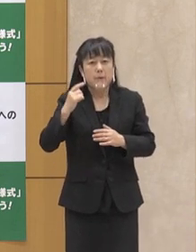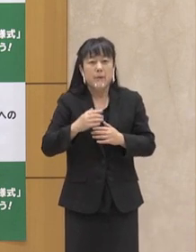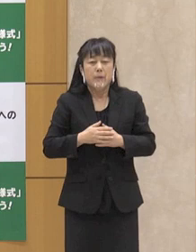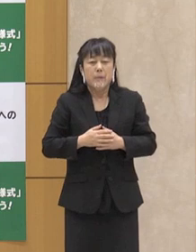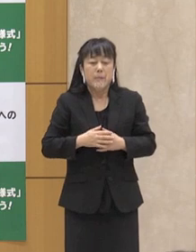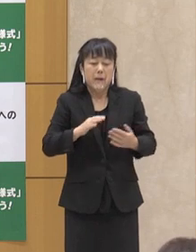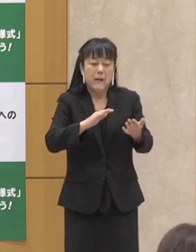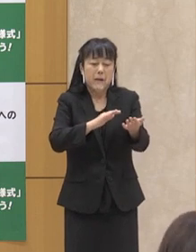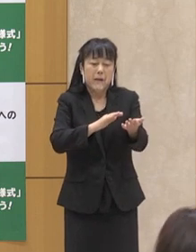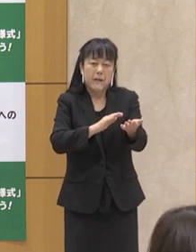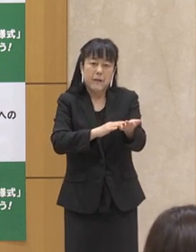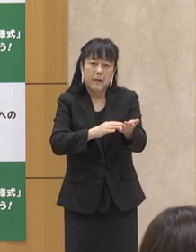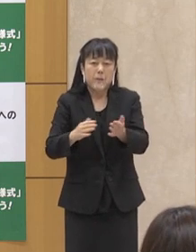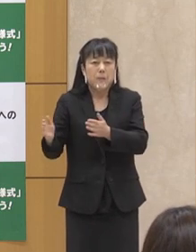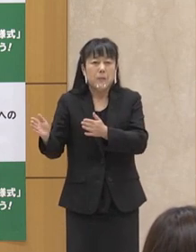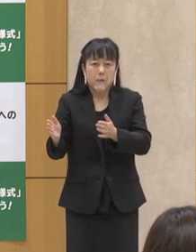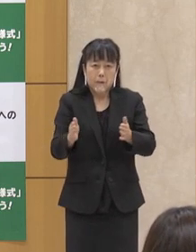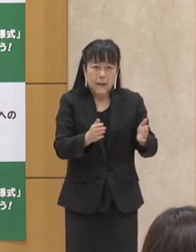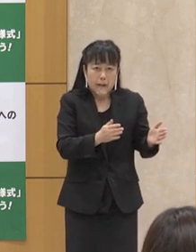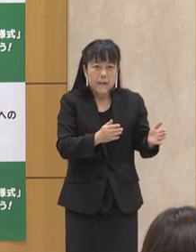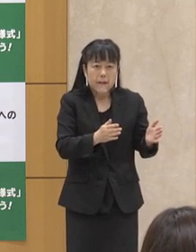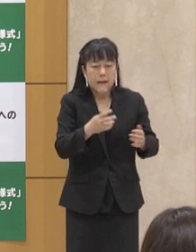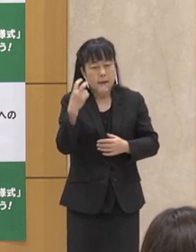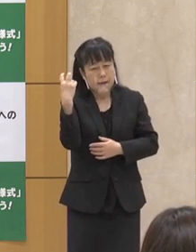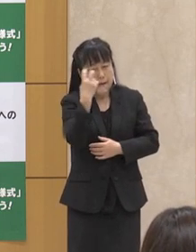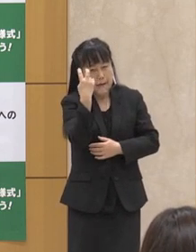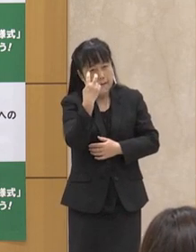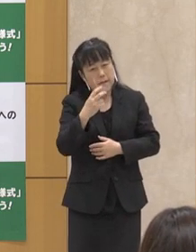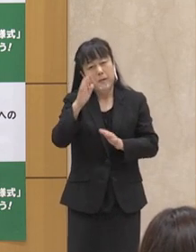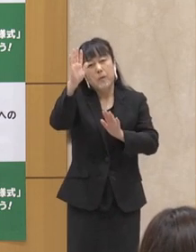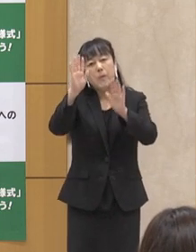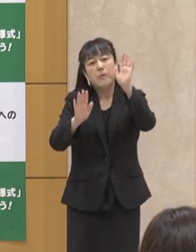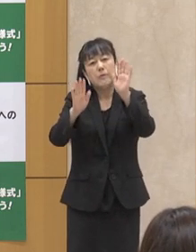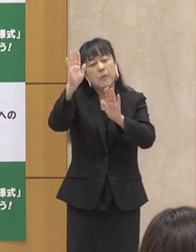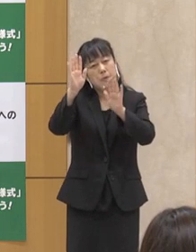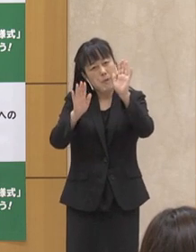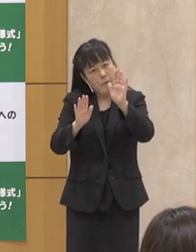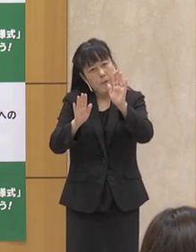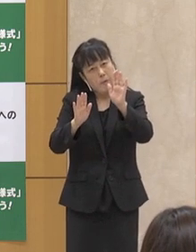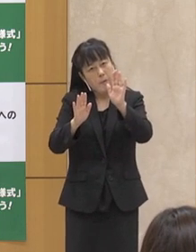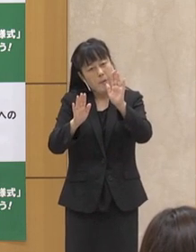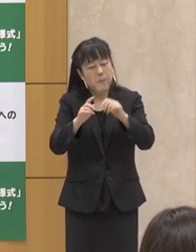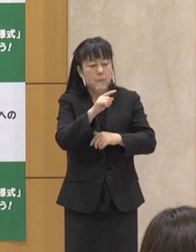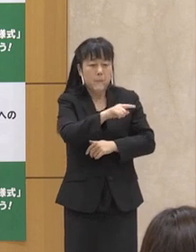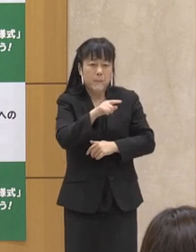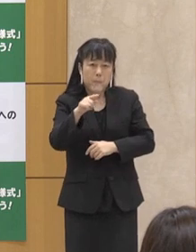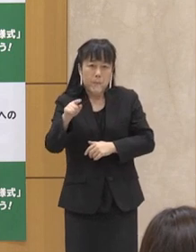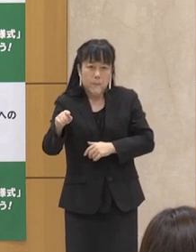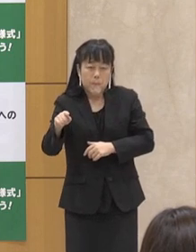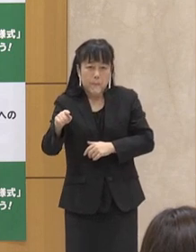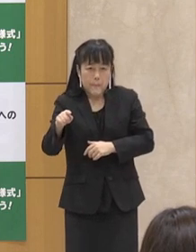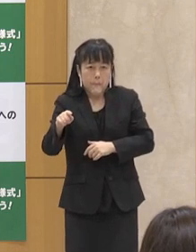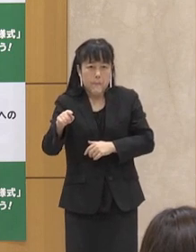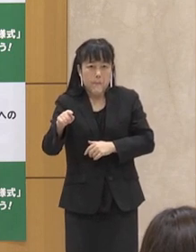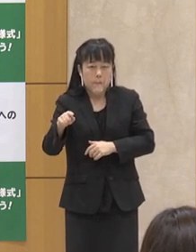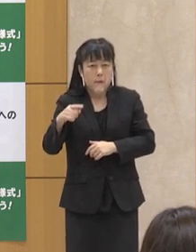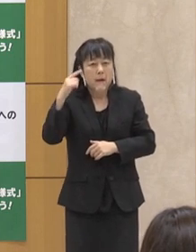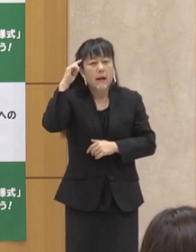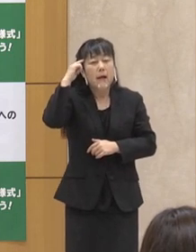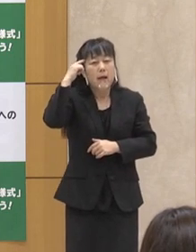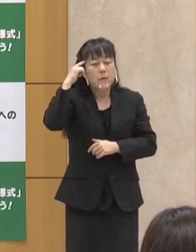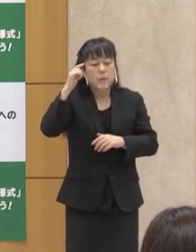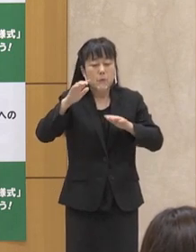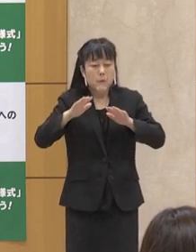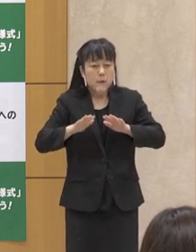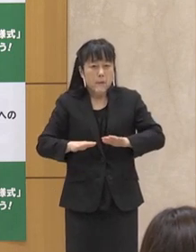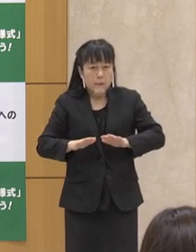医療体制、検査状況、これらを踏まえると現時点でさ